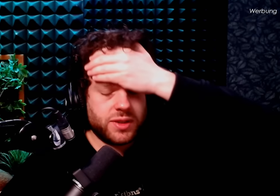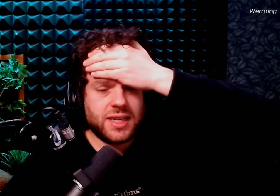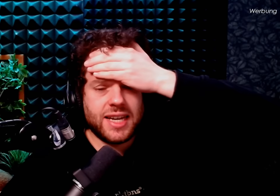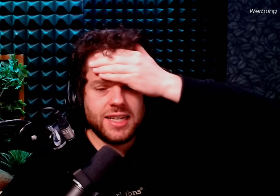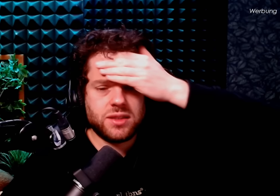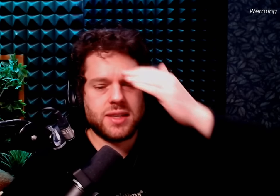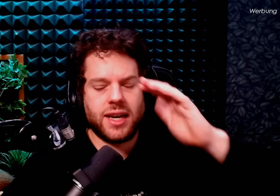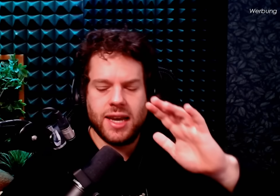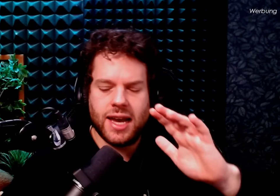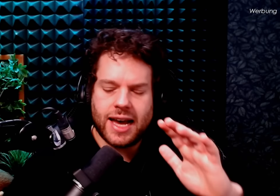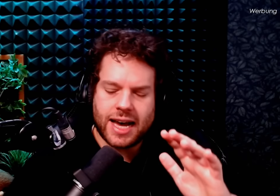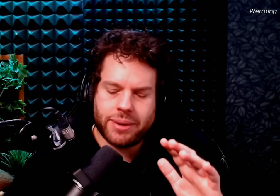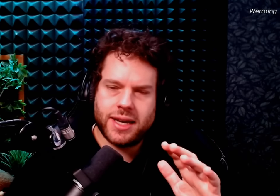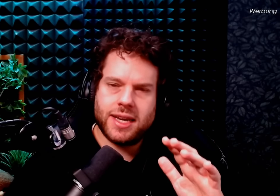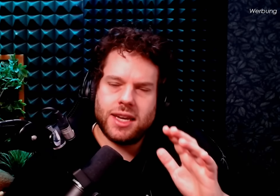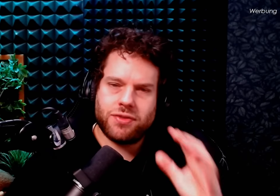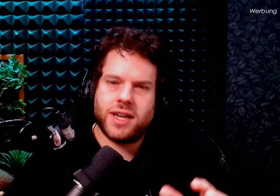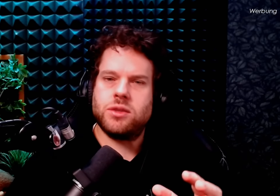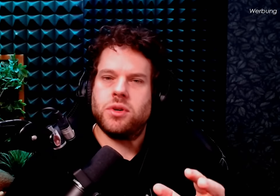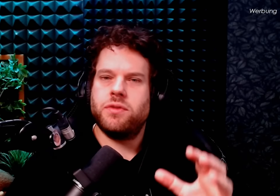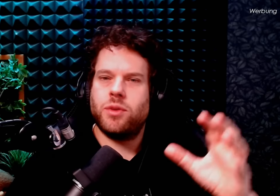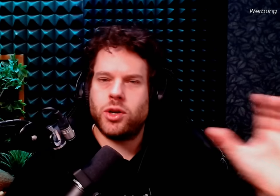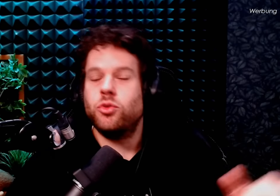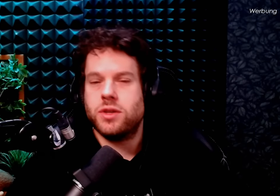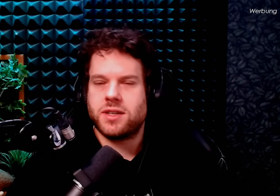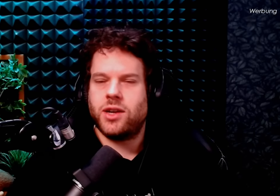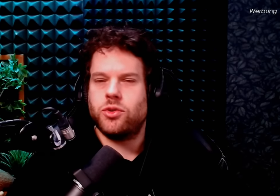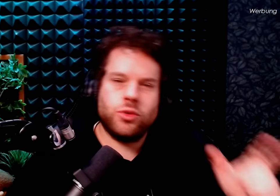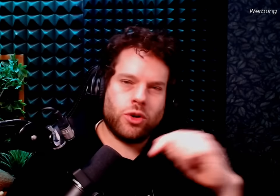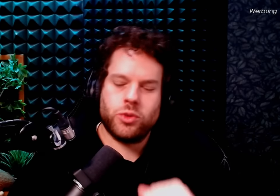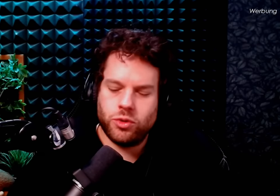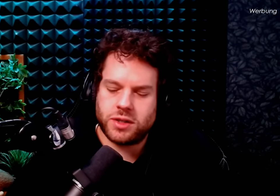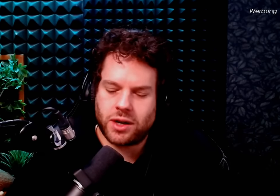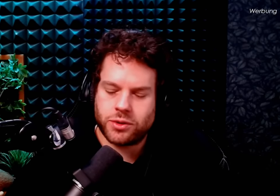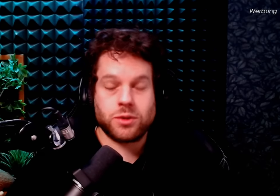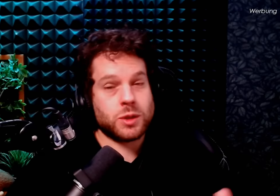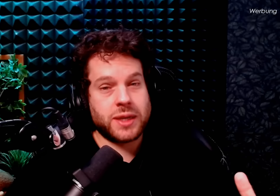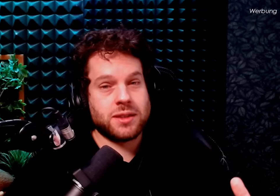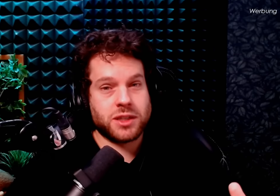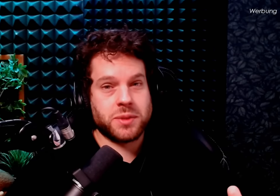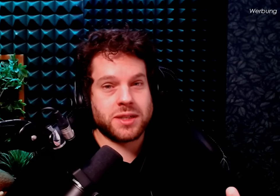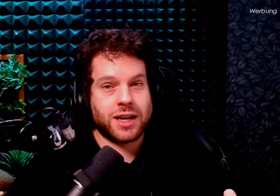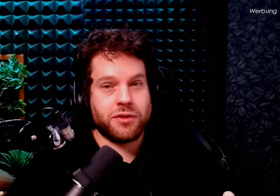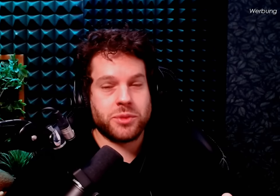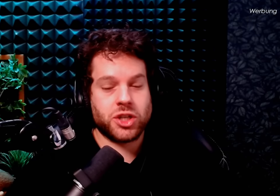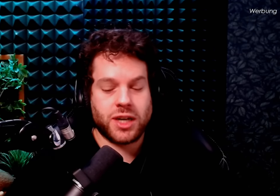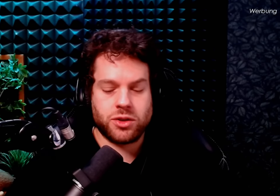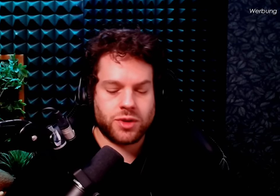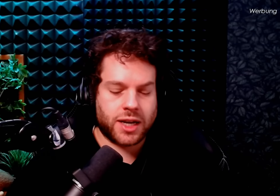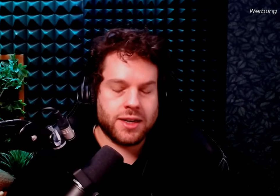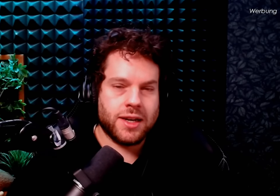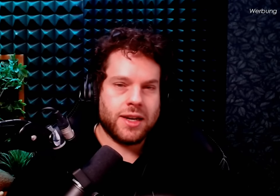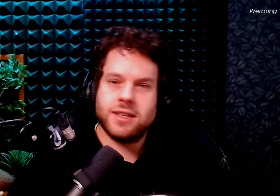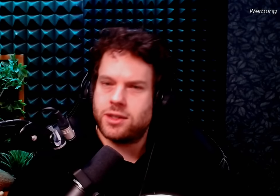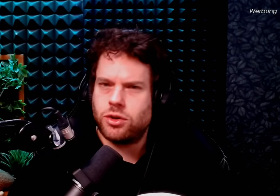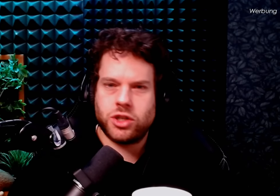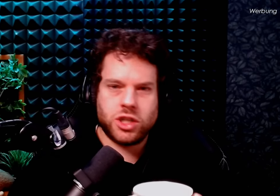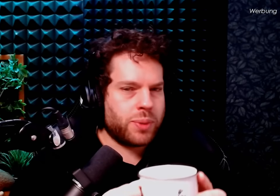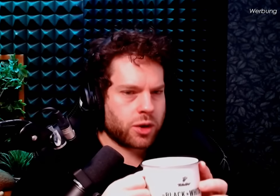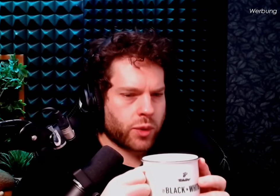% ehrlich zu sein. Aber ich weiß nur, wenn man Gutes reintut, kommt Gutes raus. Und das Beste, was man seiner Kaffeemaschine antun kann, ist natürlich Chibo Black &